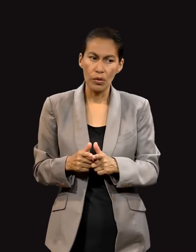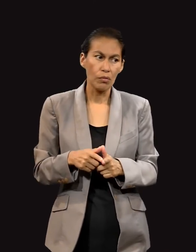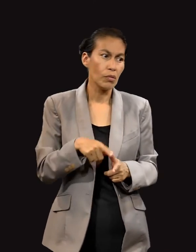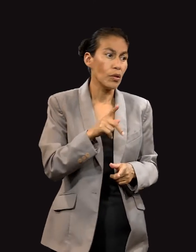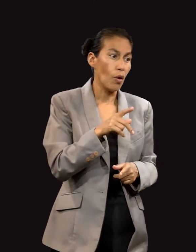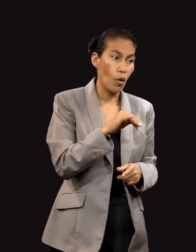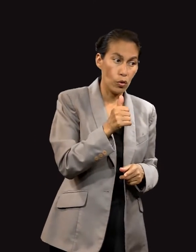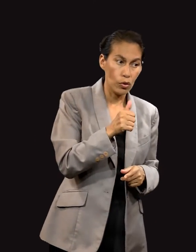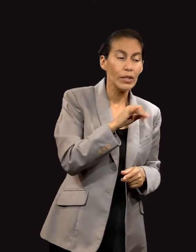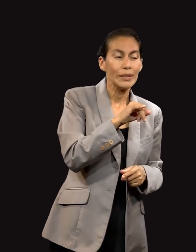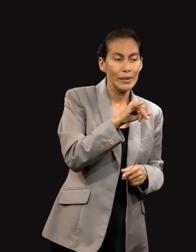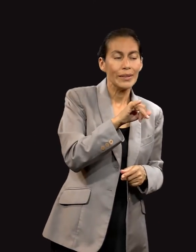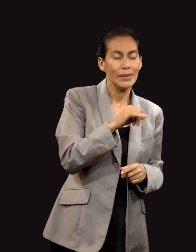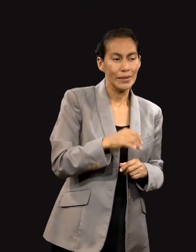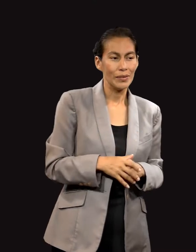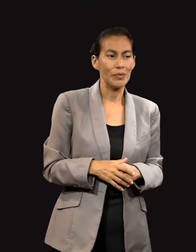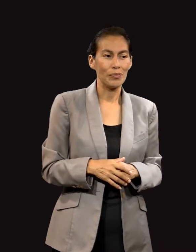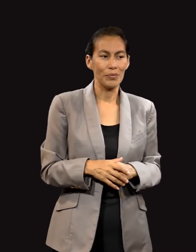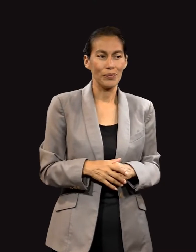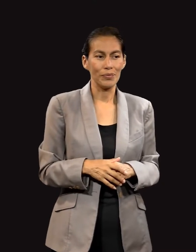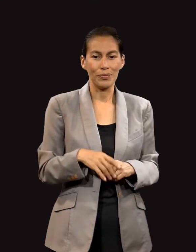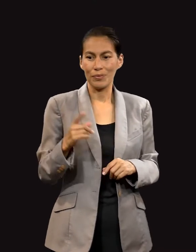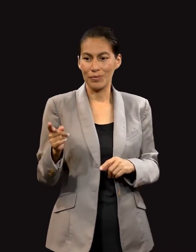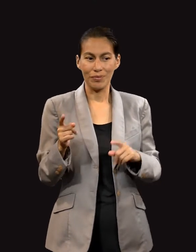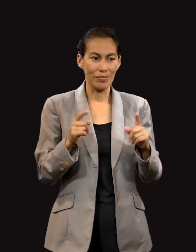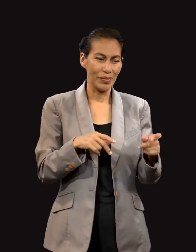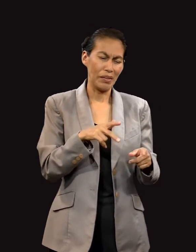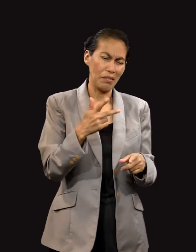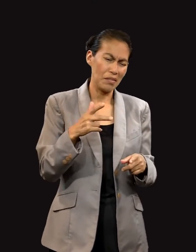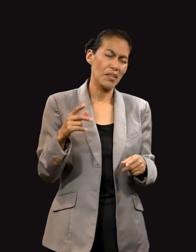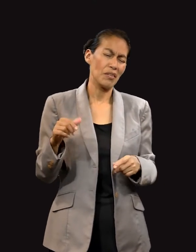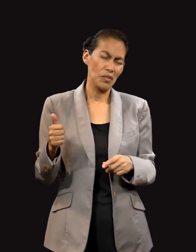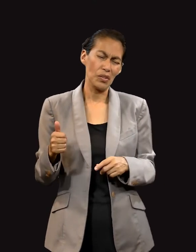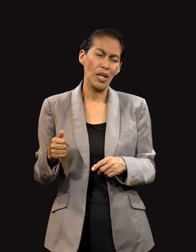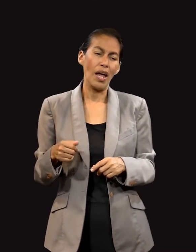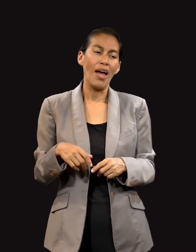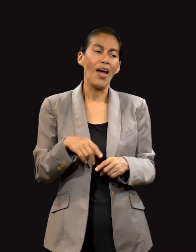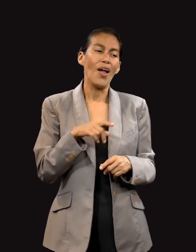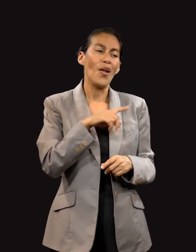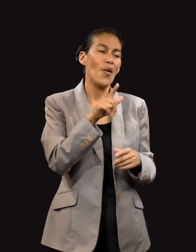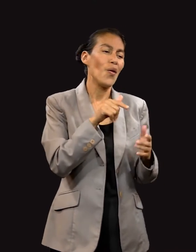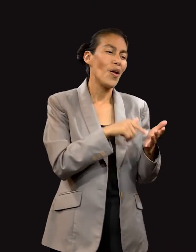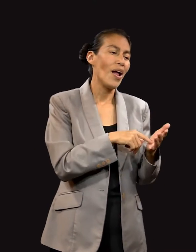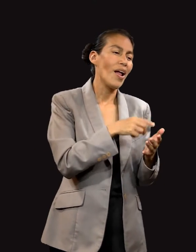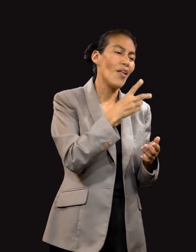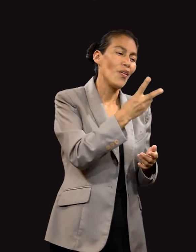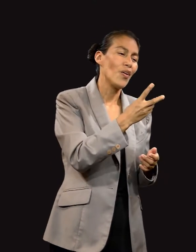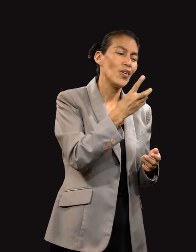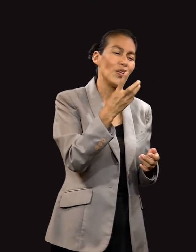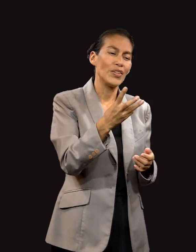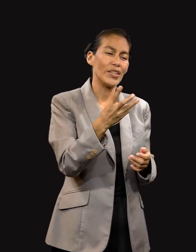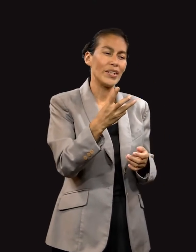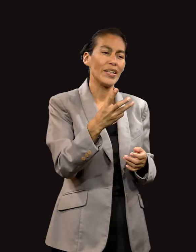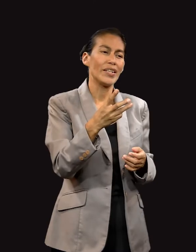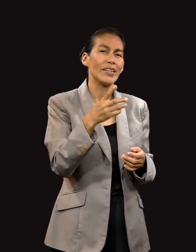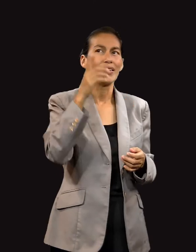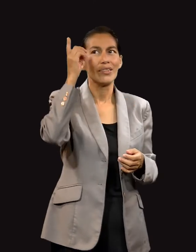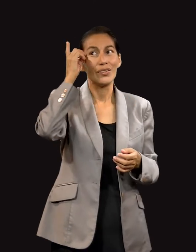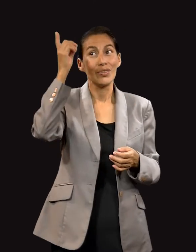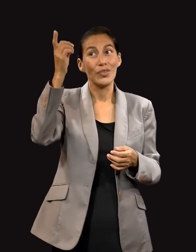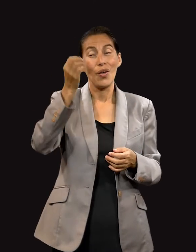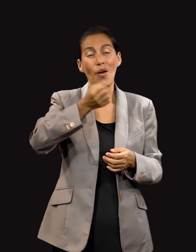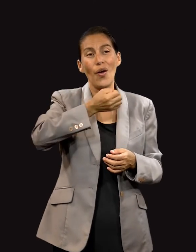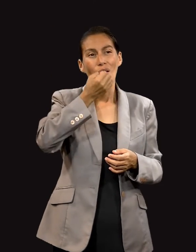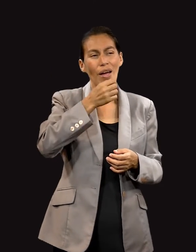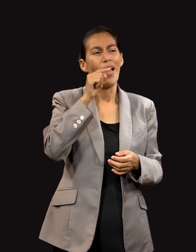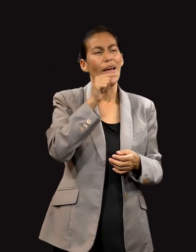pequeños de ocho, cinco, cuatro, dos, donde están dos o tres congregados en el nombre.